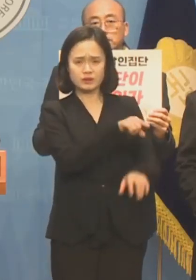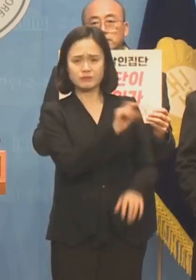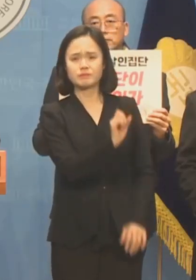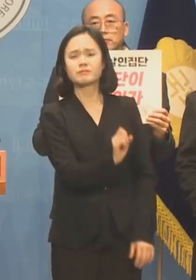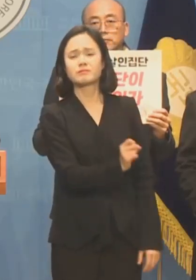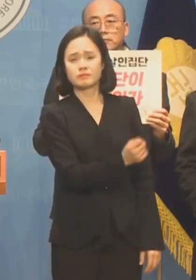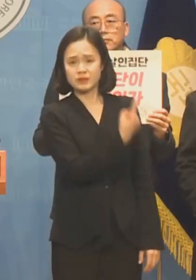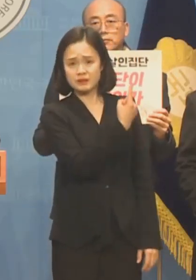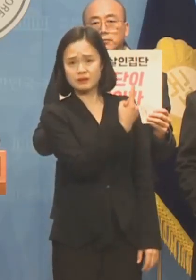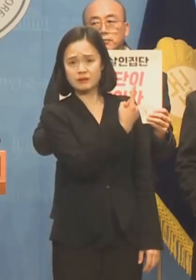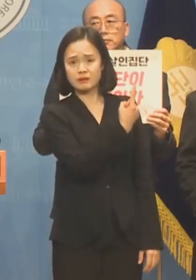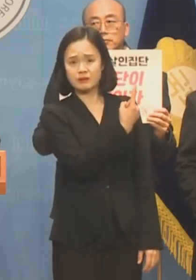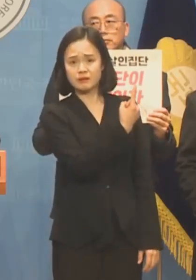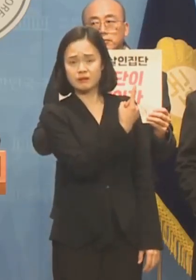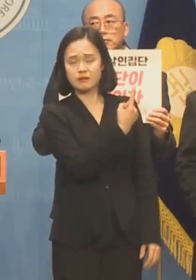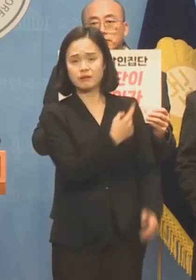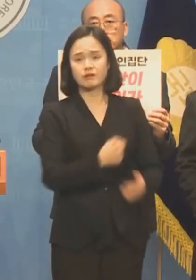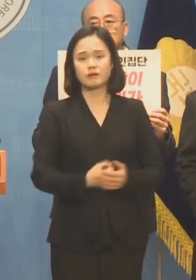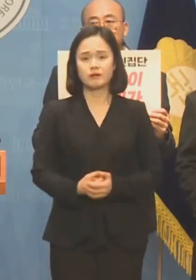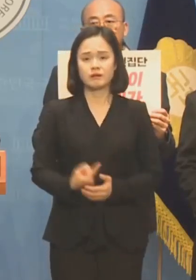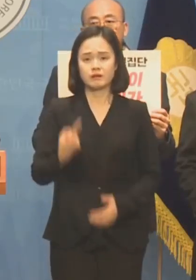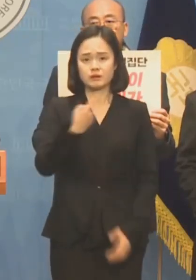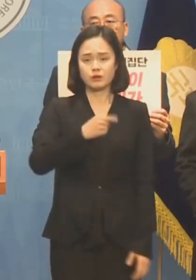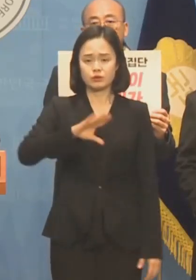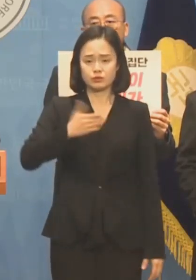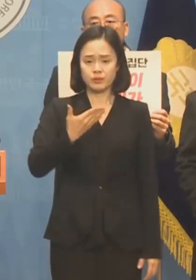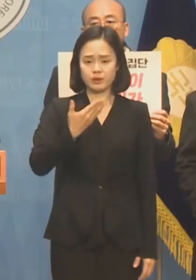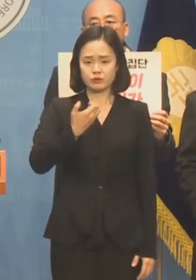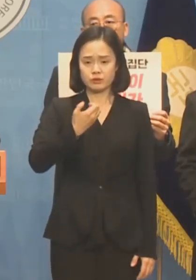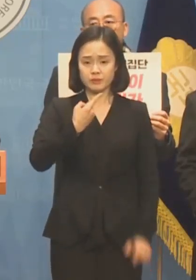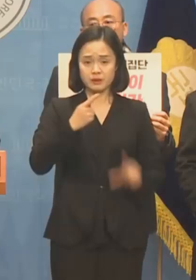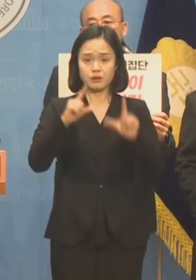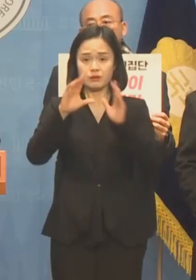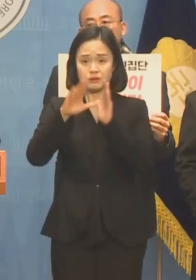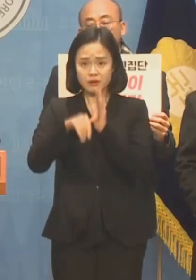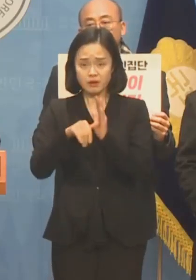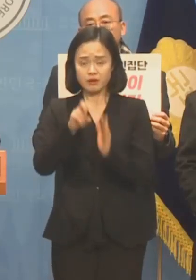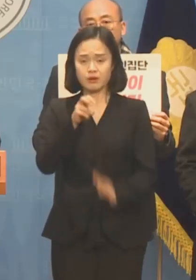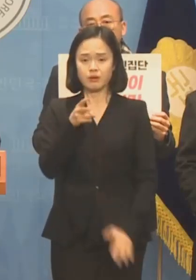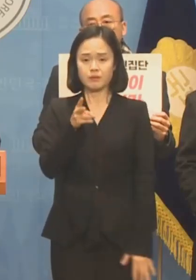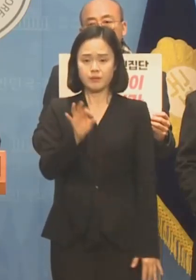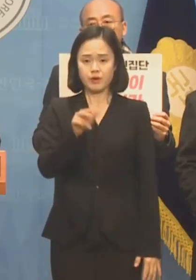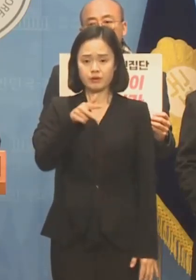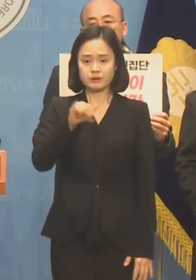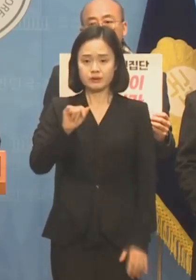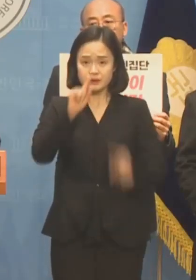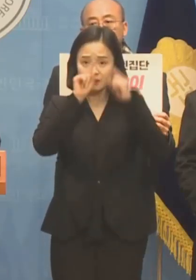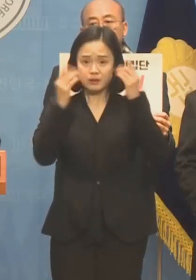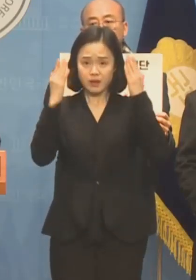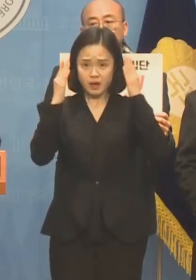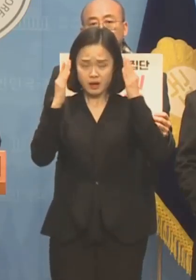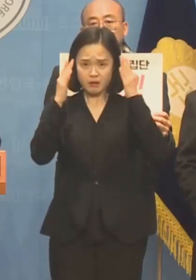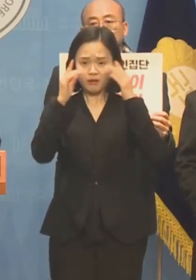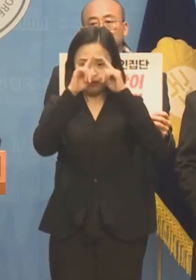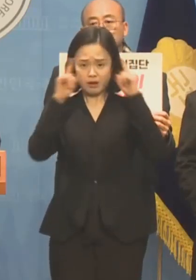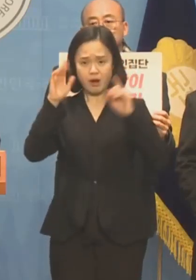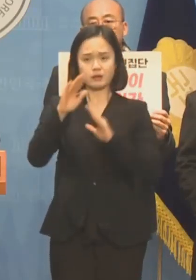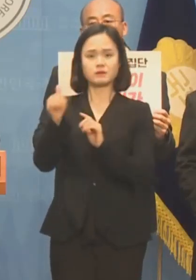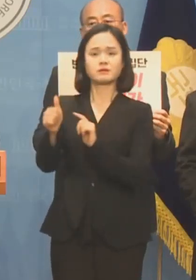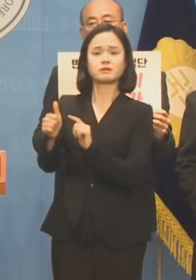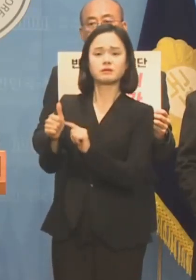91년 명지대 1학년 4월 26일 백골단에